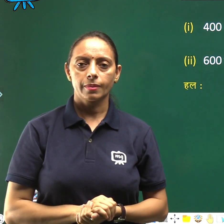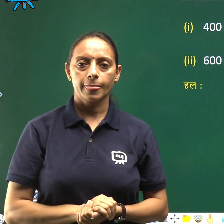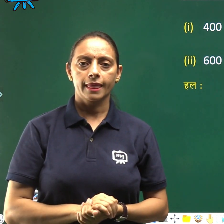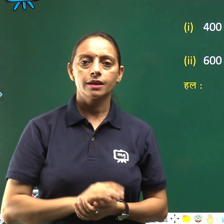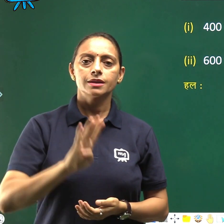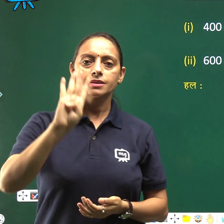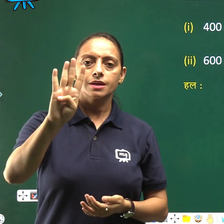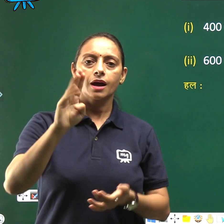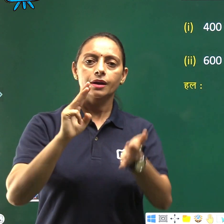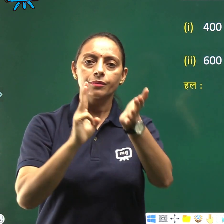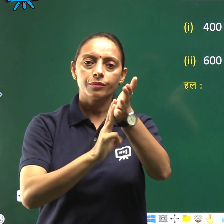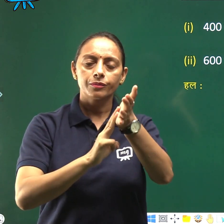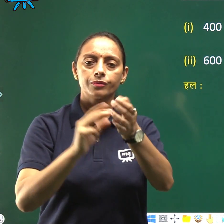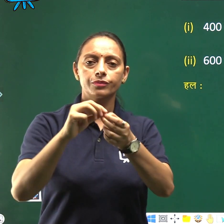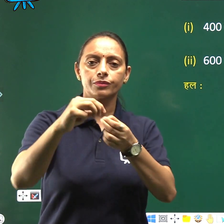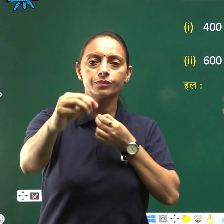4 मीटर।